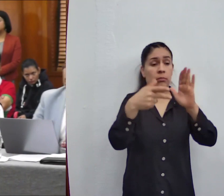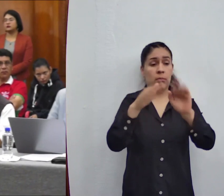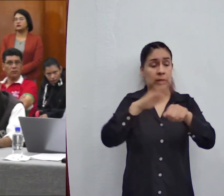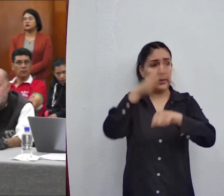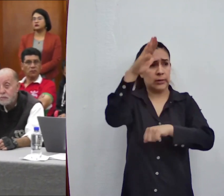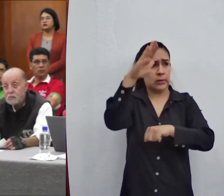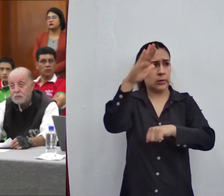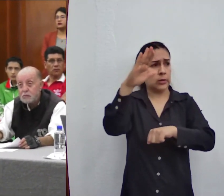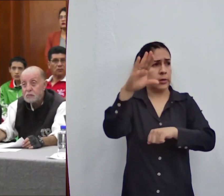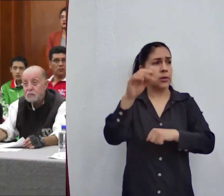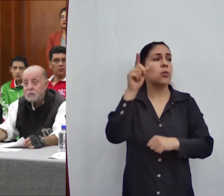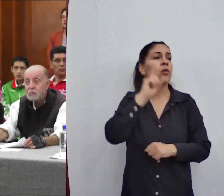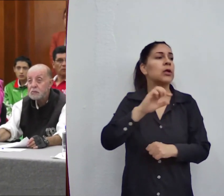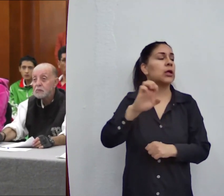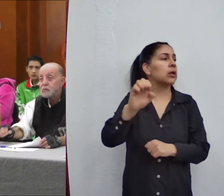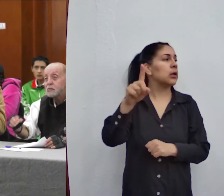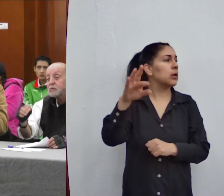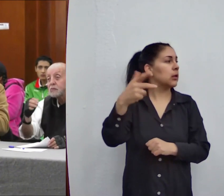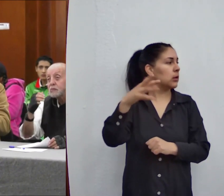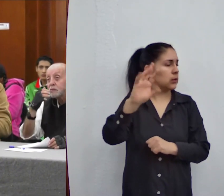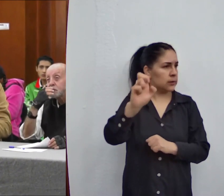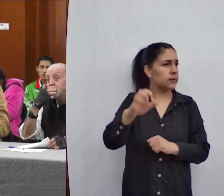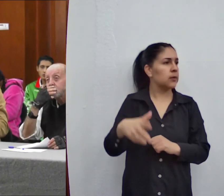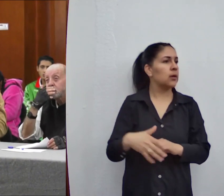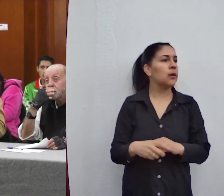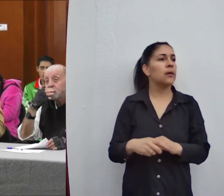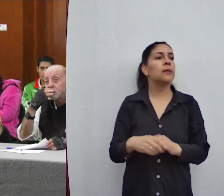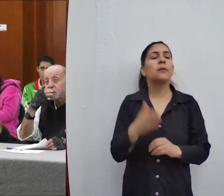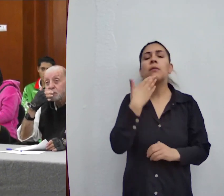Edith Chávez. Sí, hola, Gracias, buenos Nancy. días.